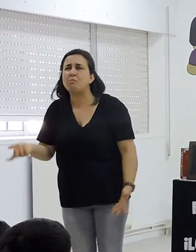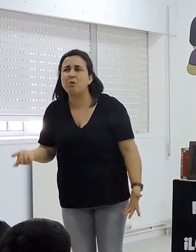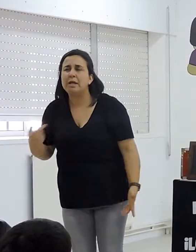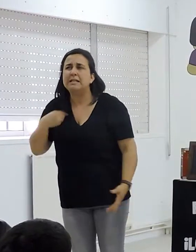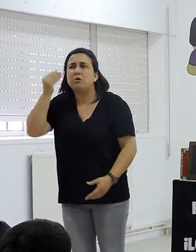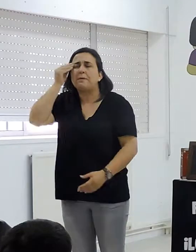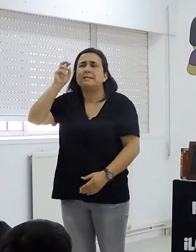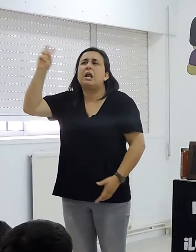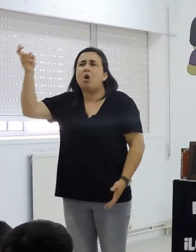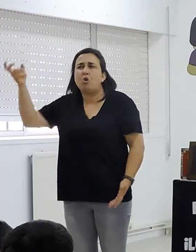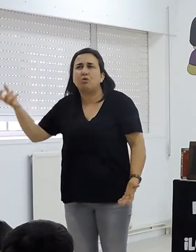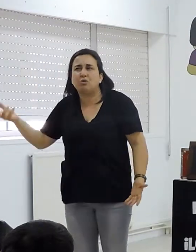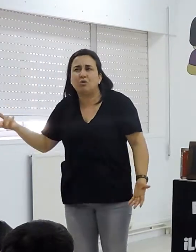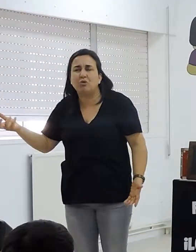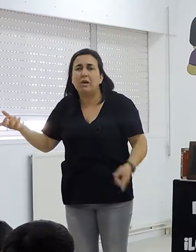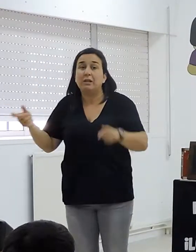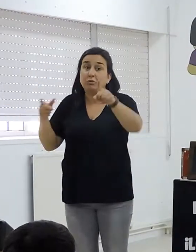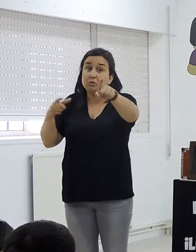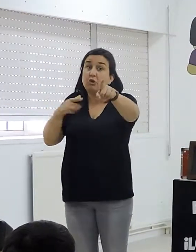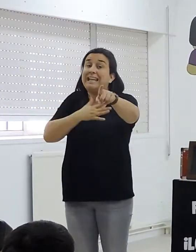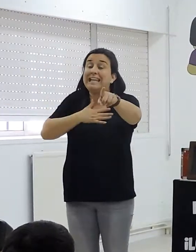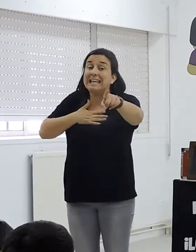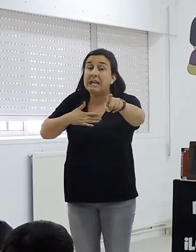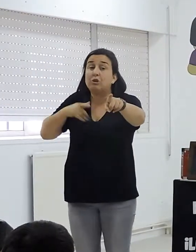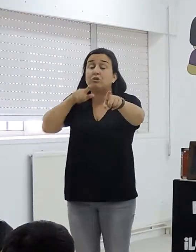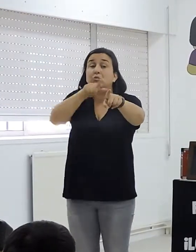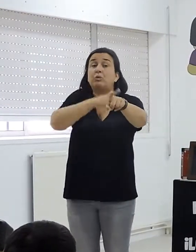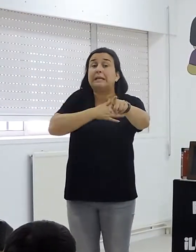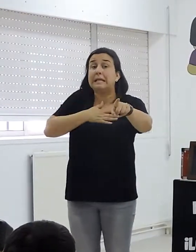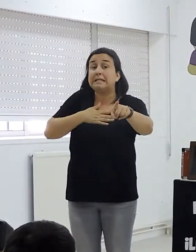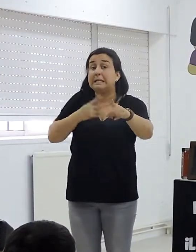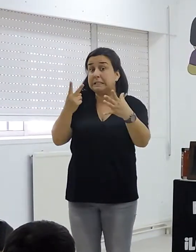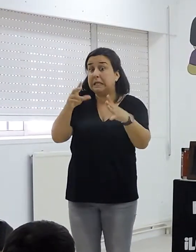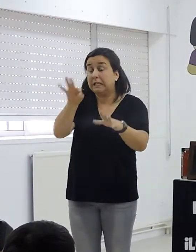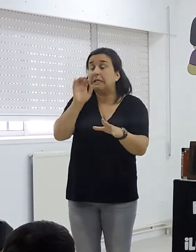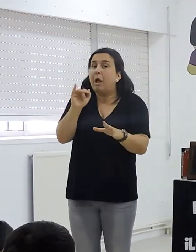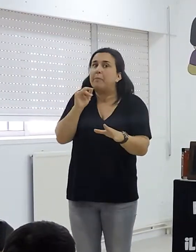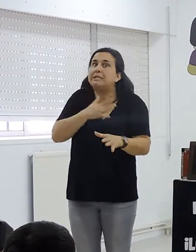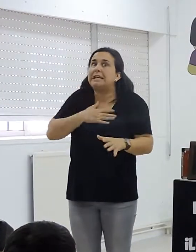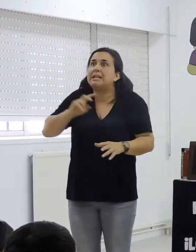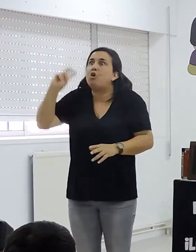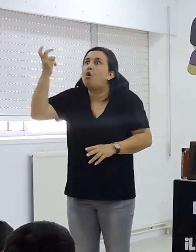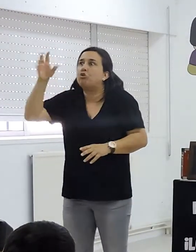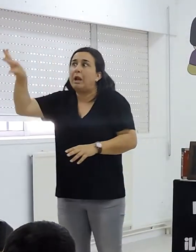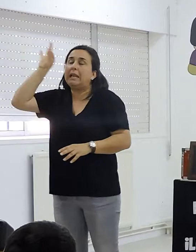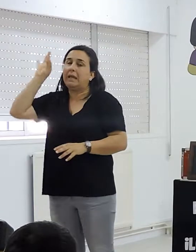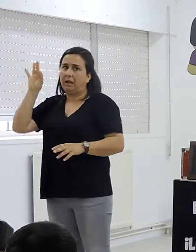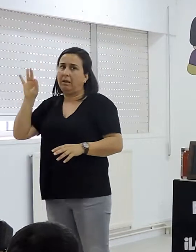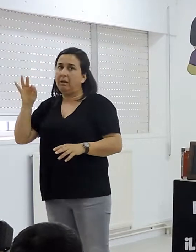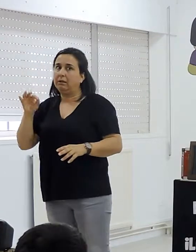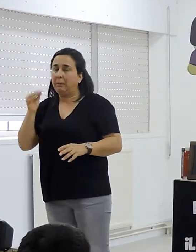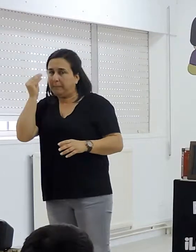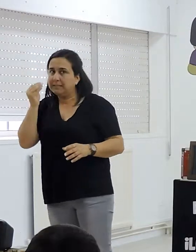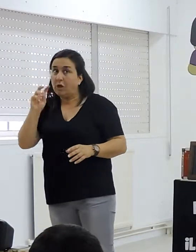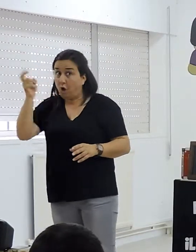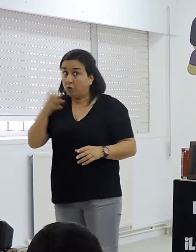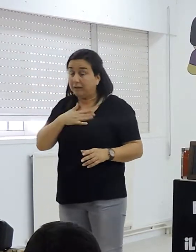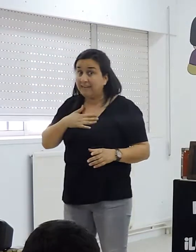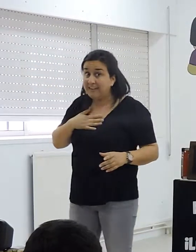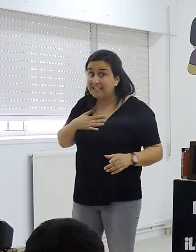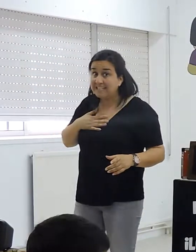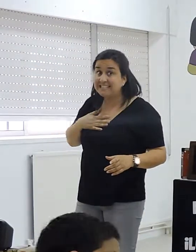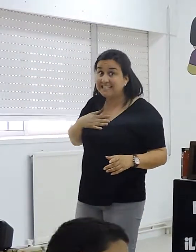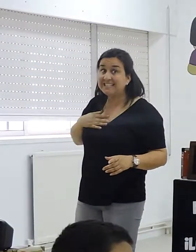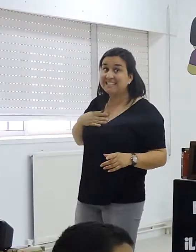hubiese pensado otro número? Para que no pienses eso, si quieres quedarte en el 7 puedes hacerlo. Pero si quieres cambiar a otro, es tu momento de cambiar. Para que tú ¡Qué